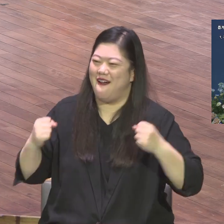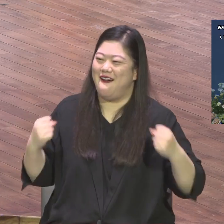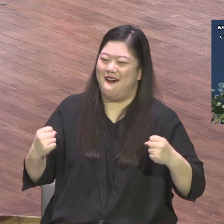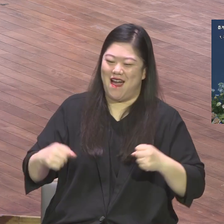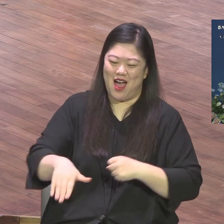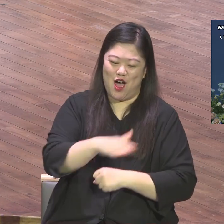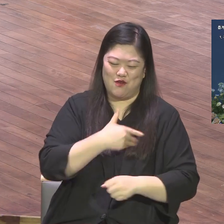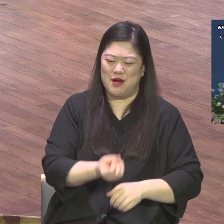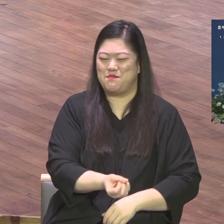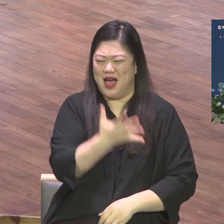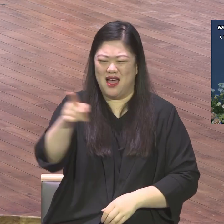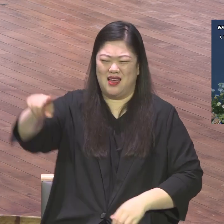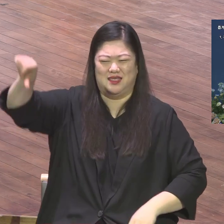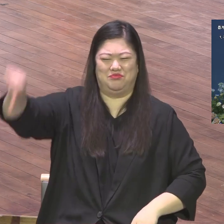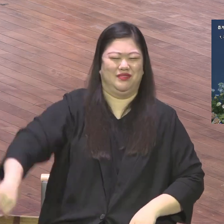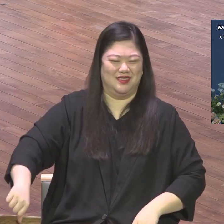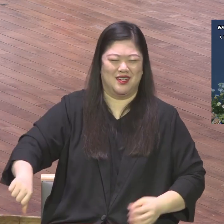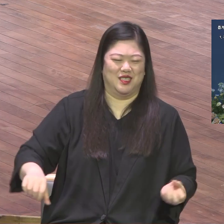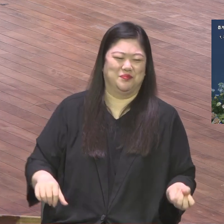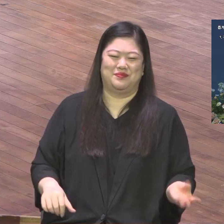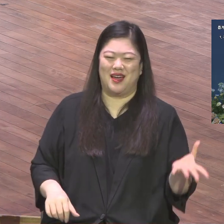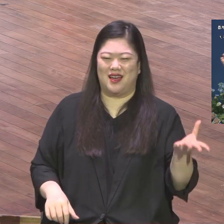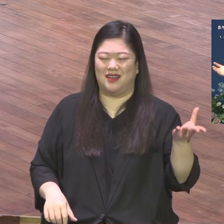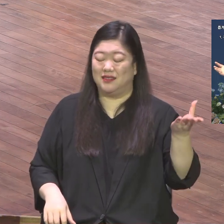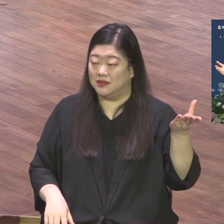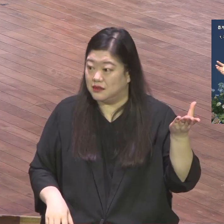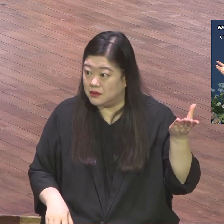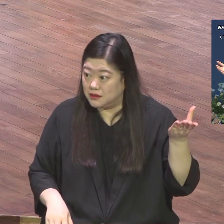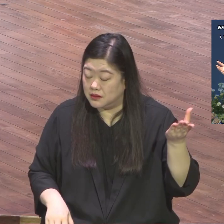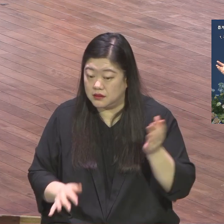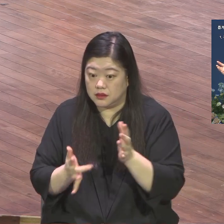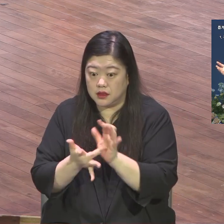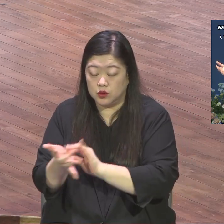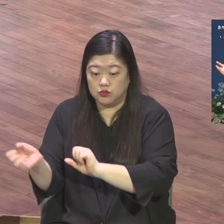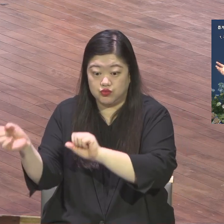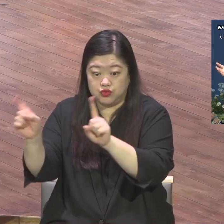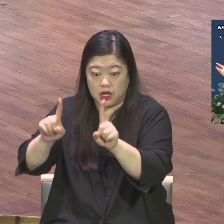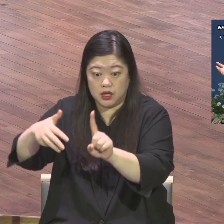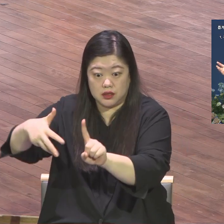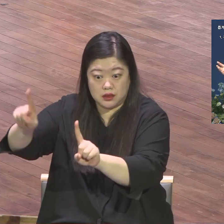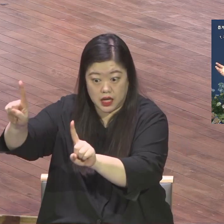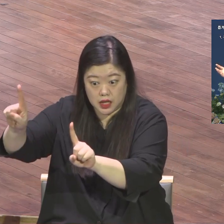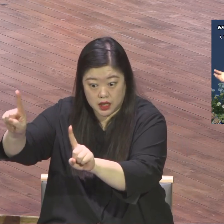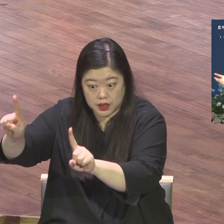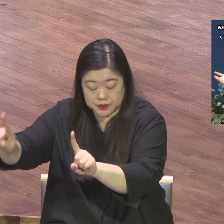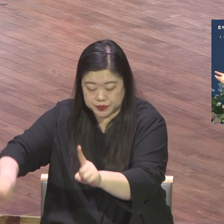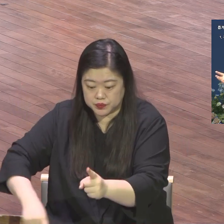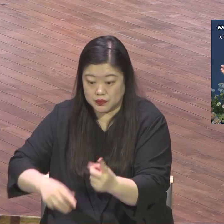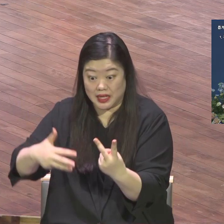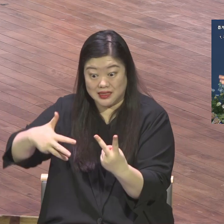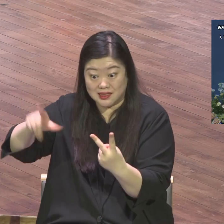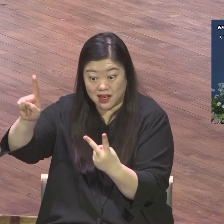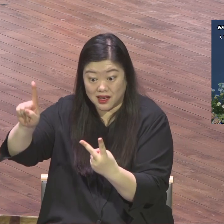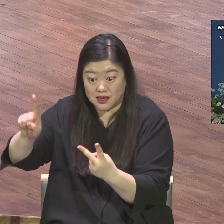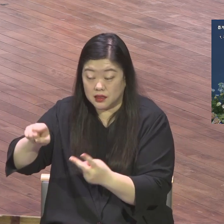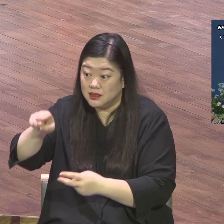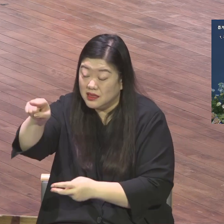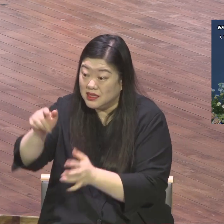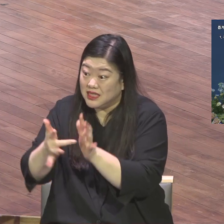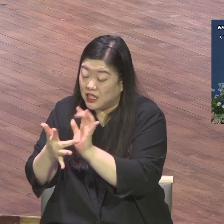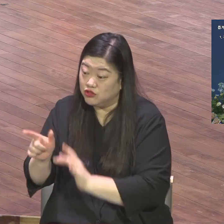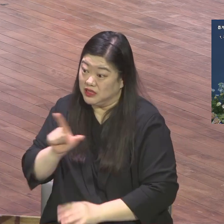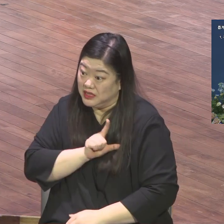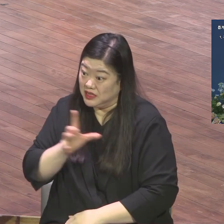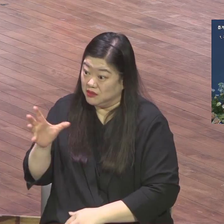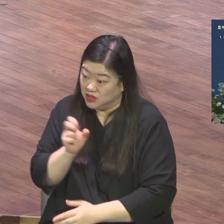더군다나 부활하신 그 예수 이름으로 안진뱅이가 일어났다. 이게 지금 예루살렘 전체 난리 난 겁니다. 기적이 일어나버린